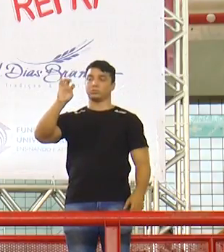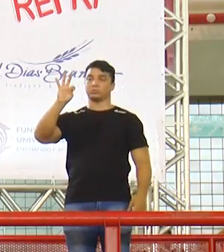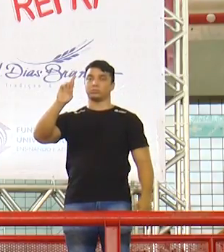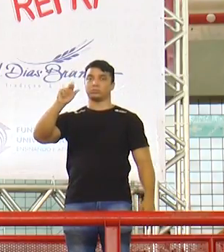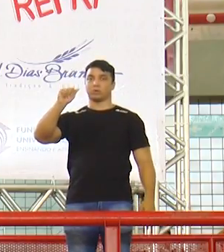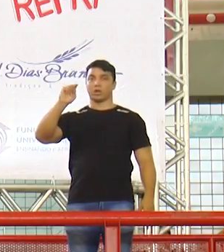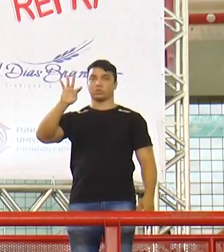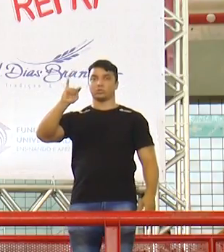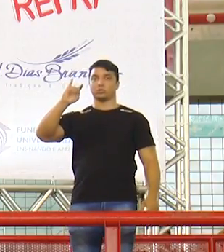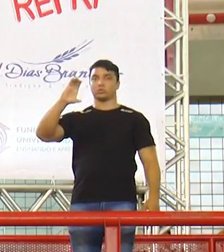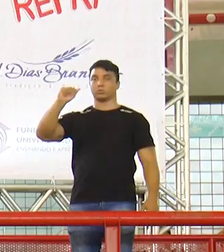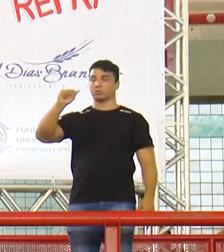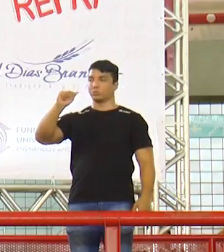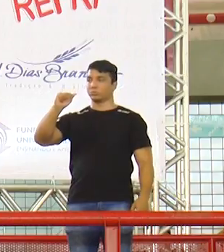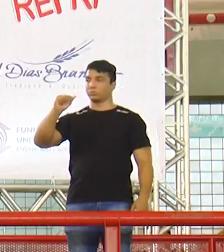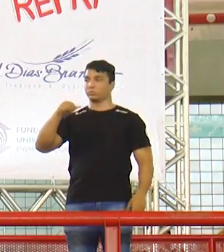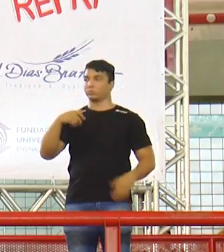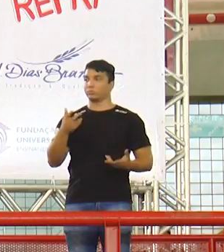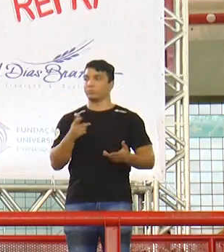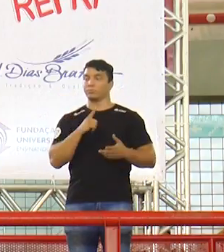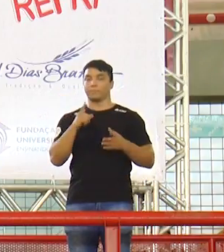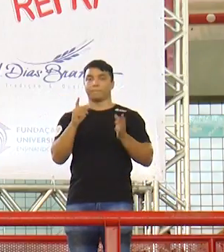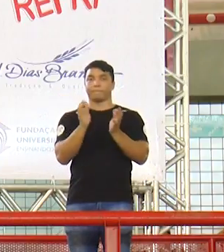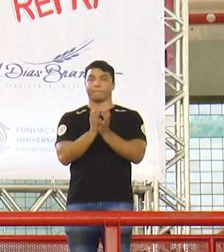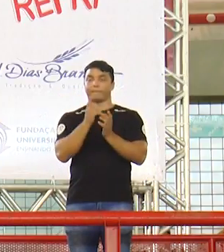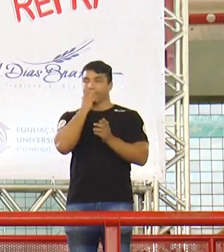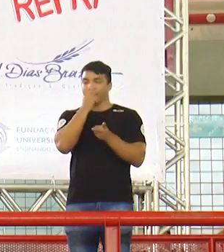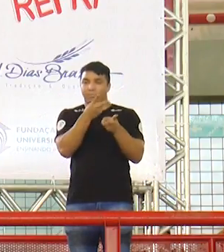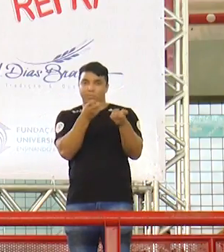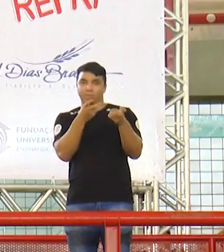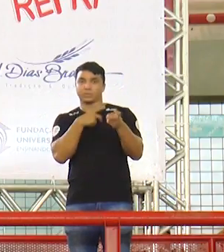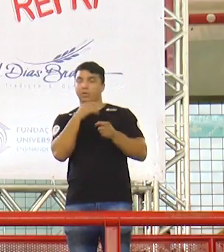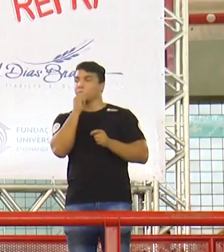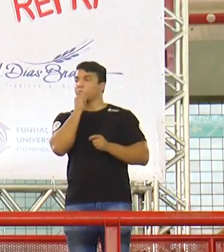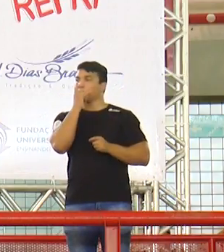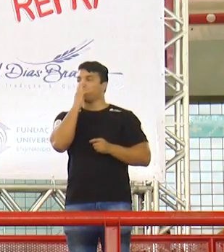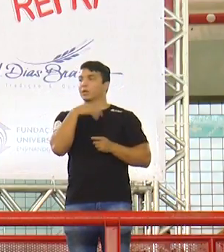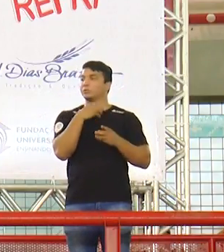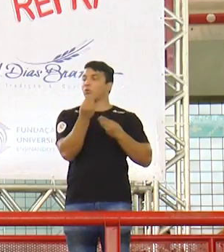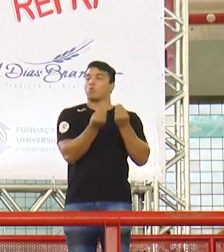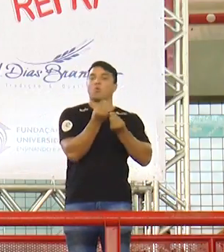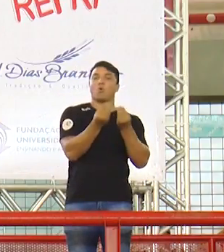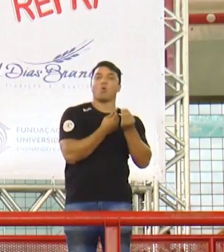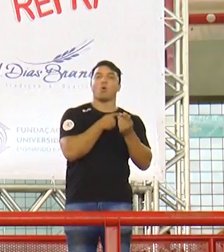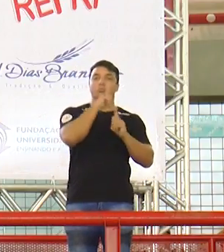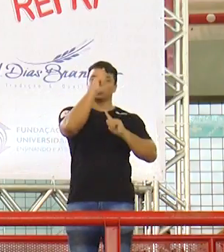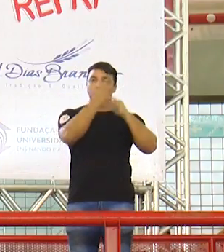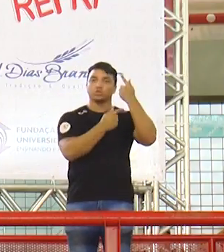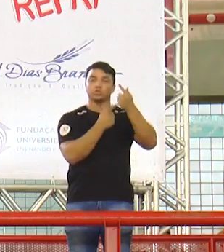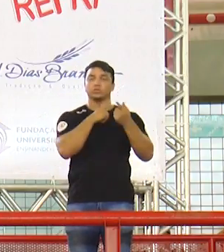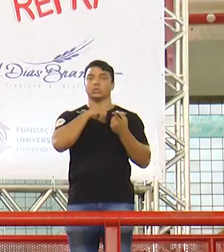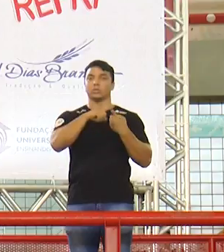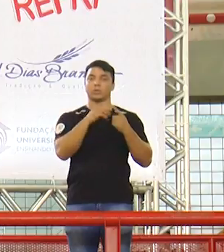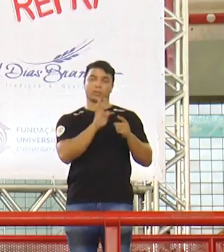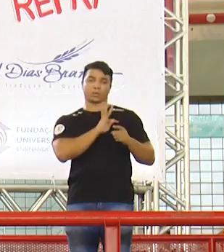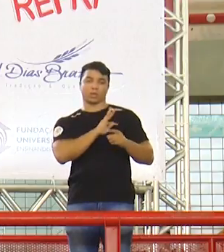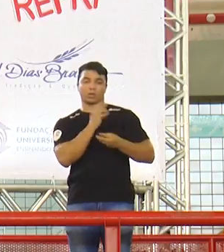diastrática. Que aí você reconhece quando percebe o emprego de gírias, termos